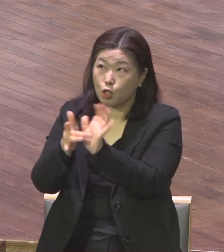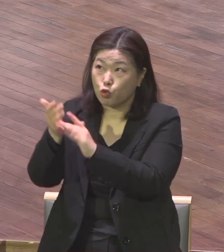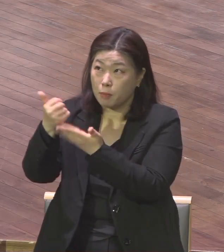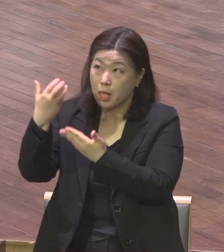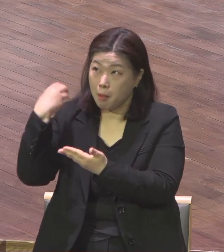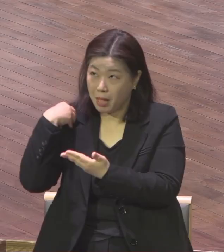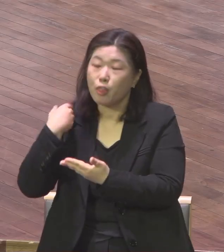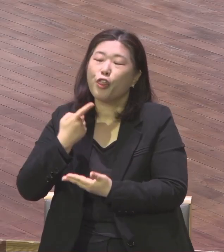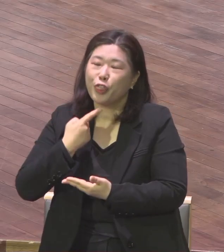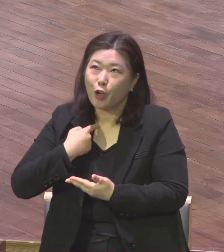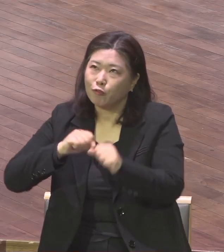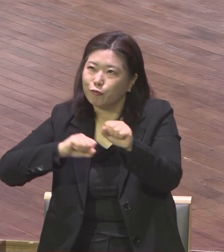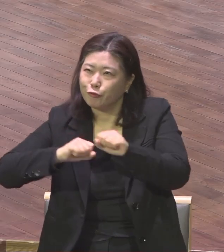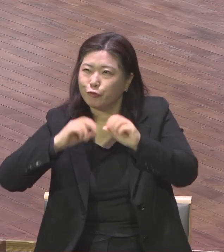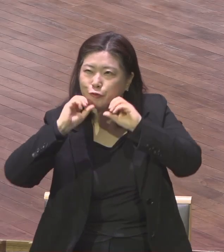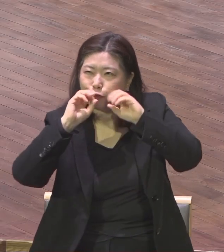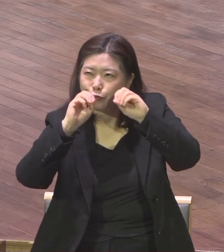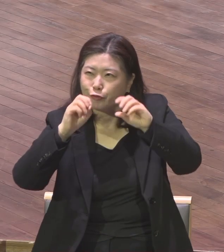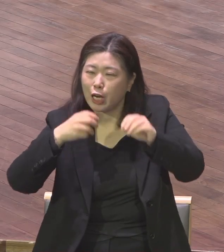향하신 하나님의